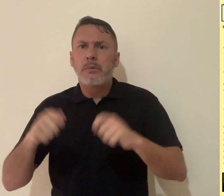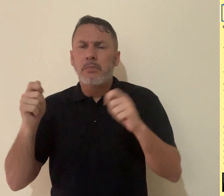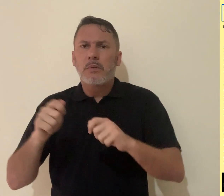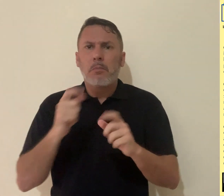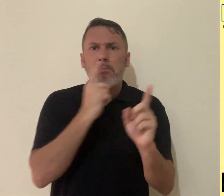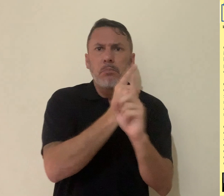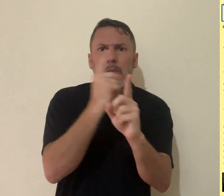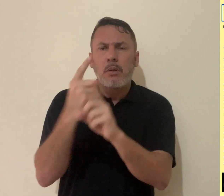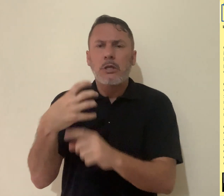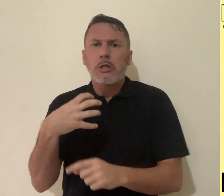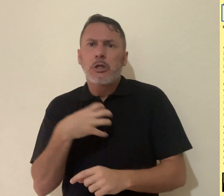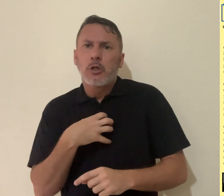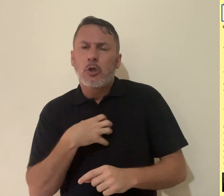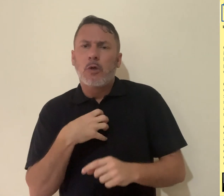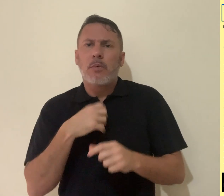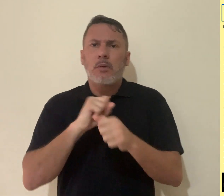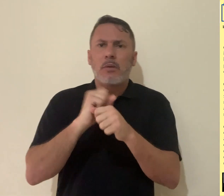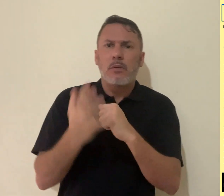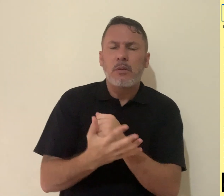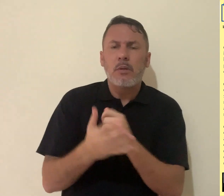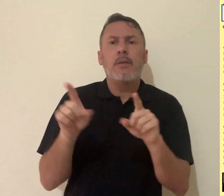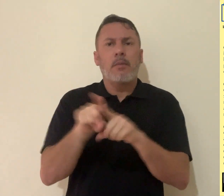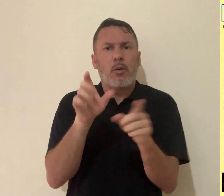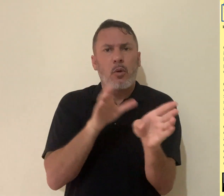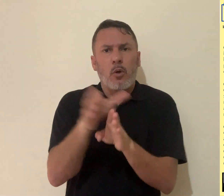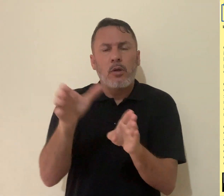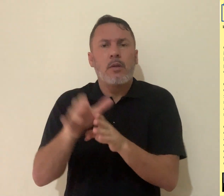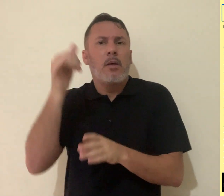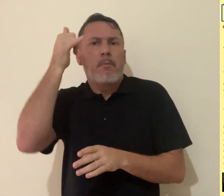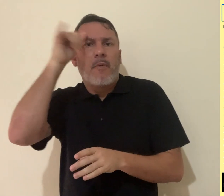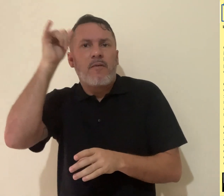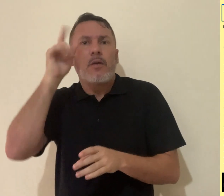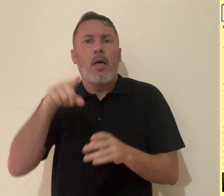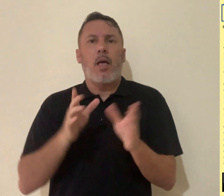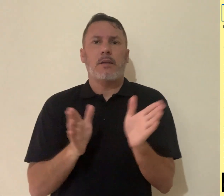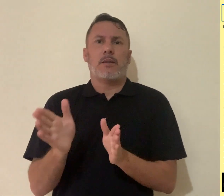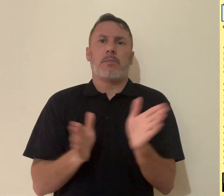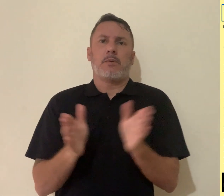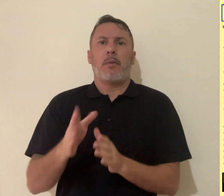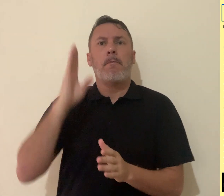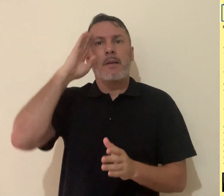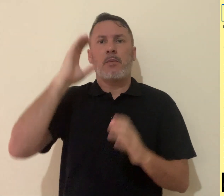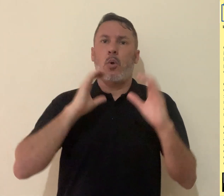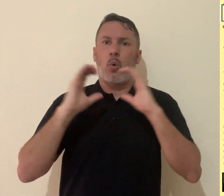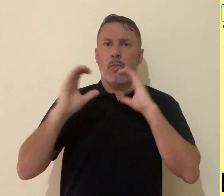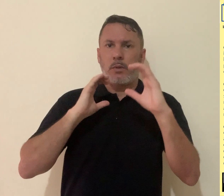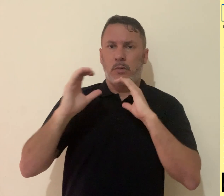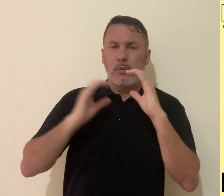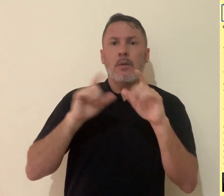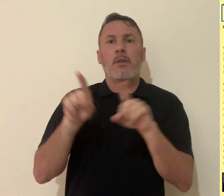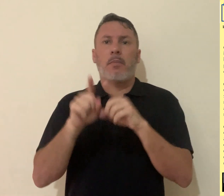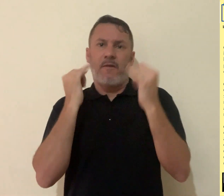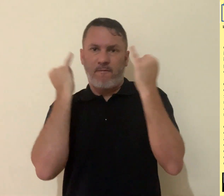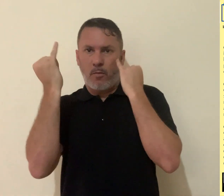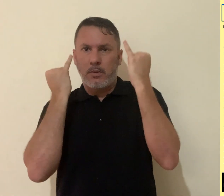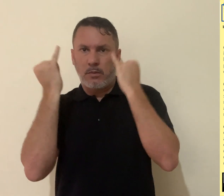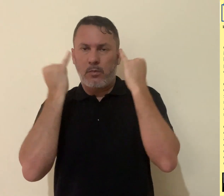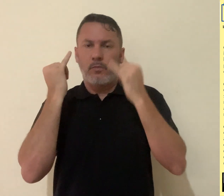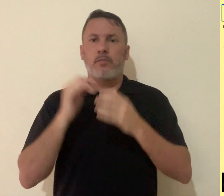identificação de potenciais sinais e sintomas bem como orientar as formas de prevenção com acessibilidade na